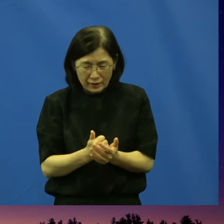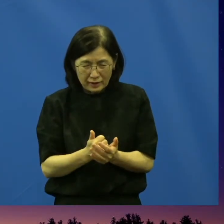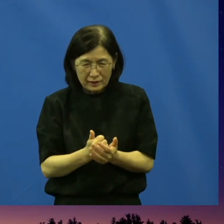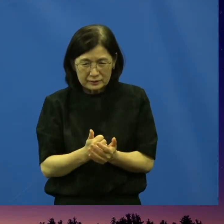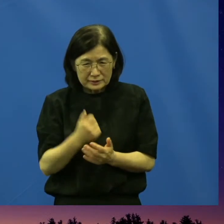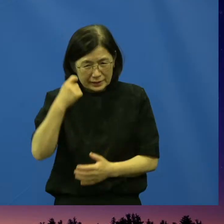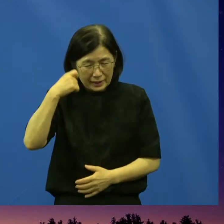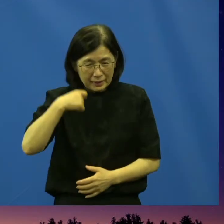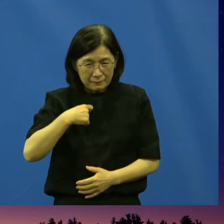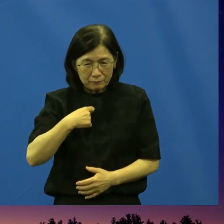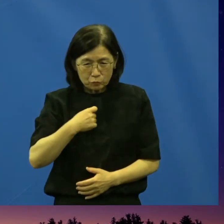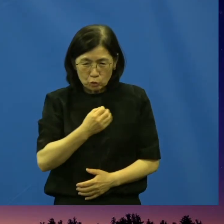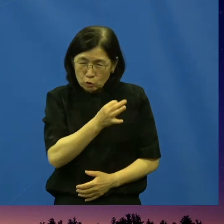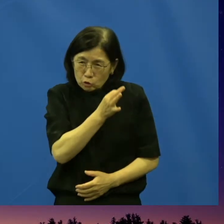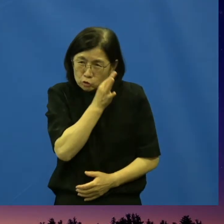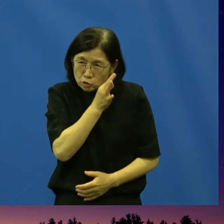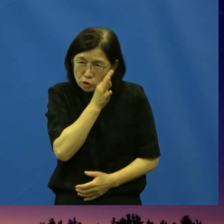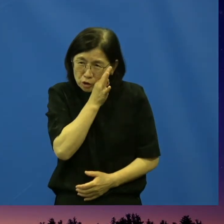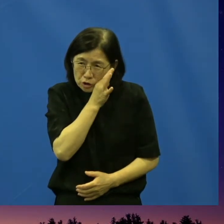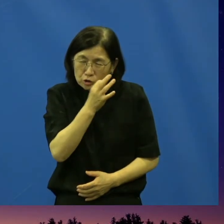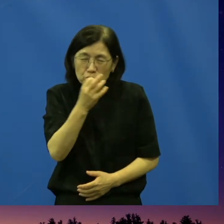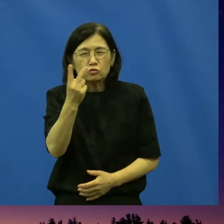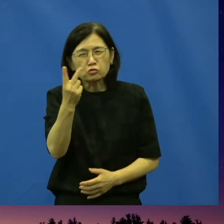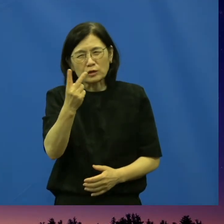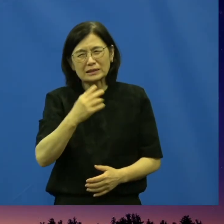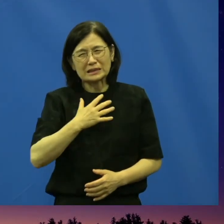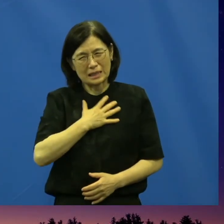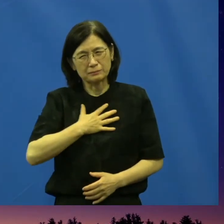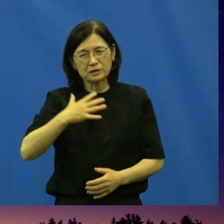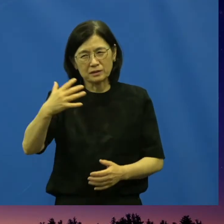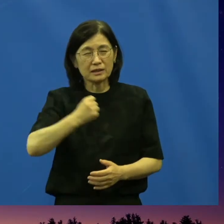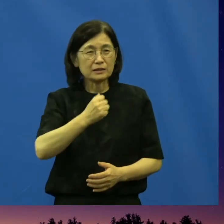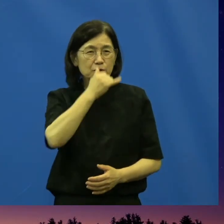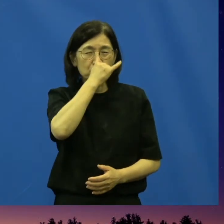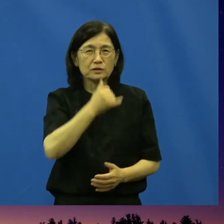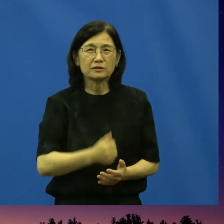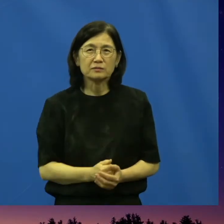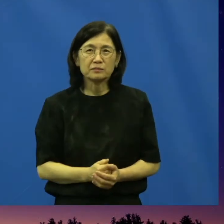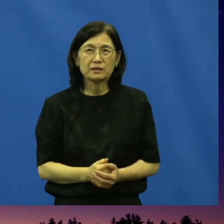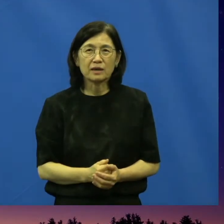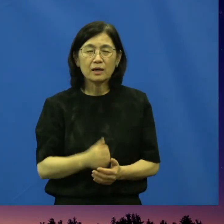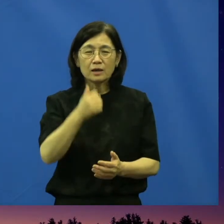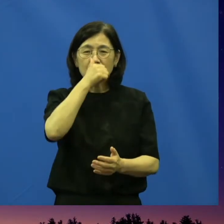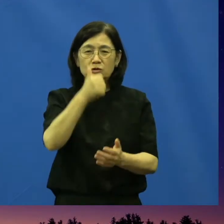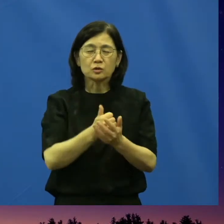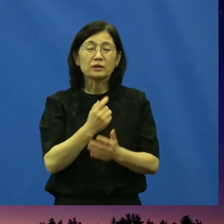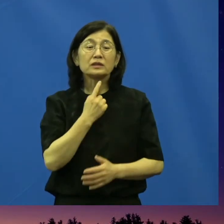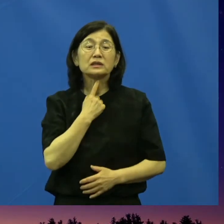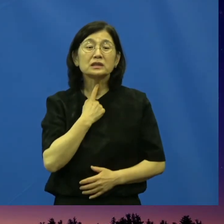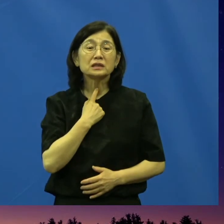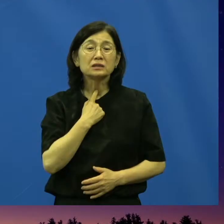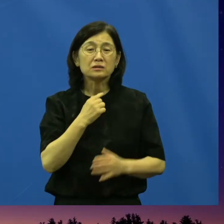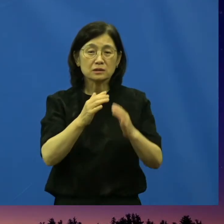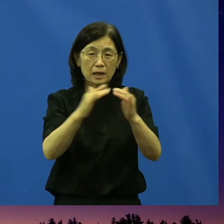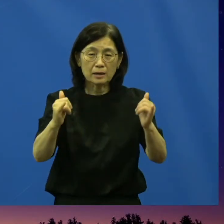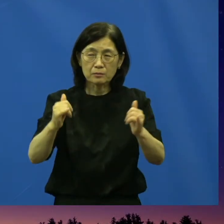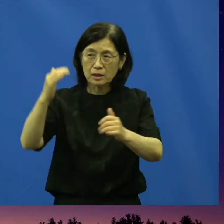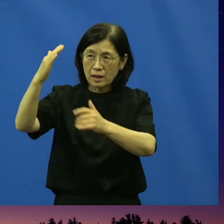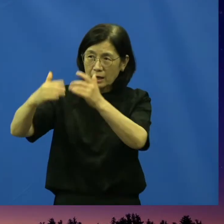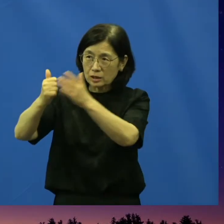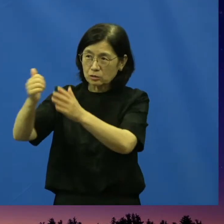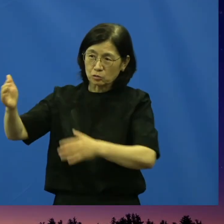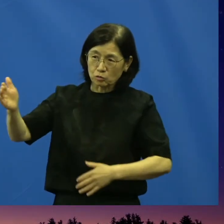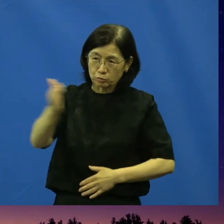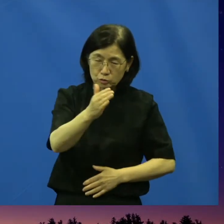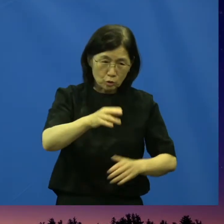역사. 그죠? 인류 역사의 인간이 죄를 지음으로 도망을 치는 겁니다. 하나님으로부터 도망을 치는 거죠. 그 다음에 어떻게